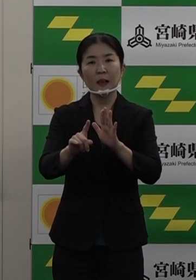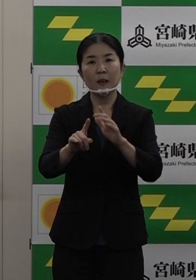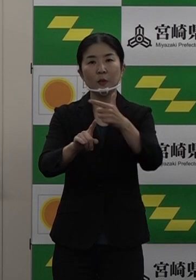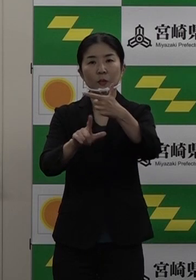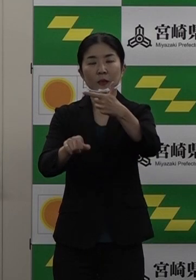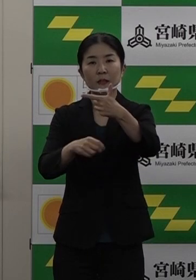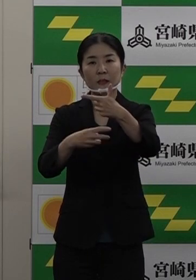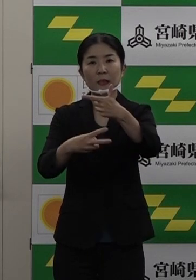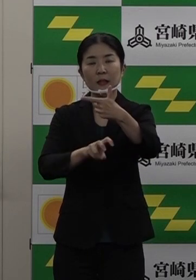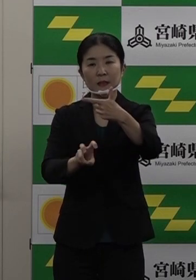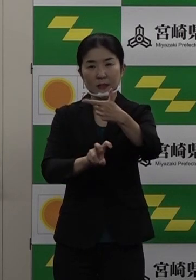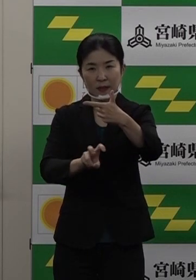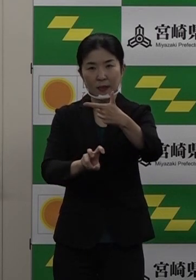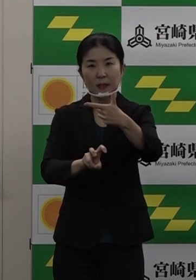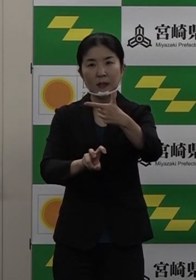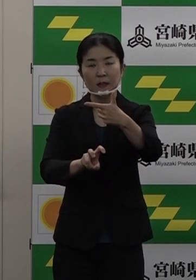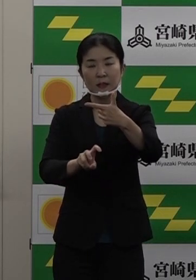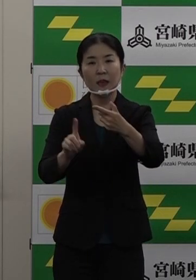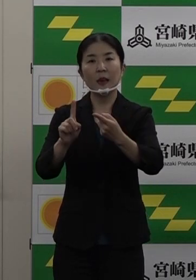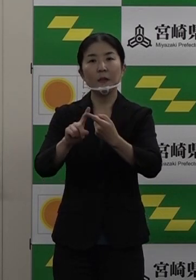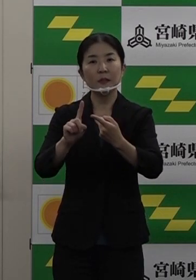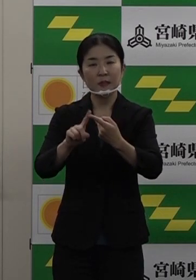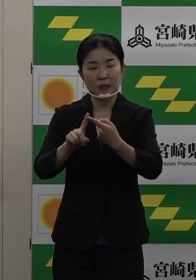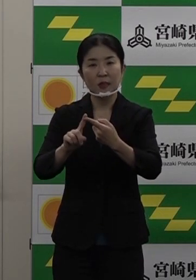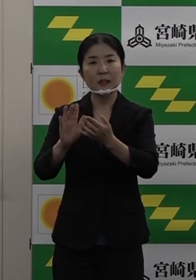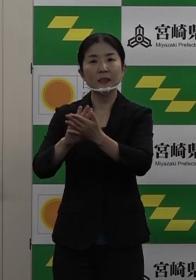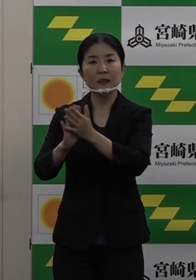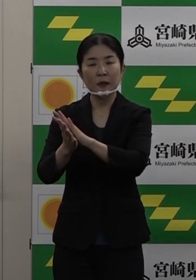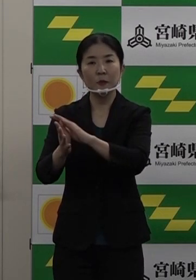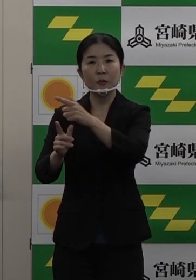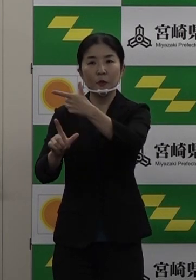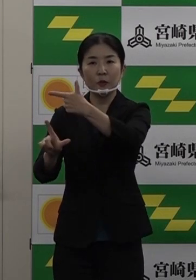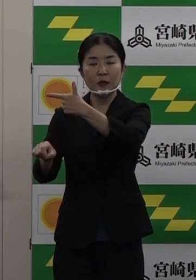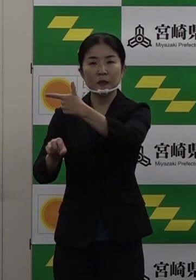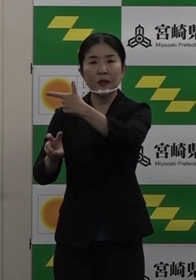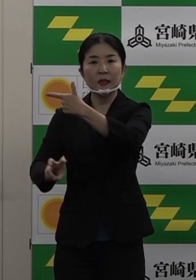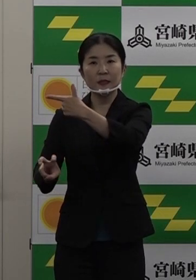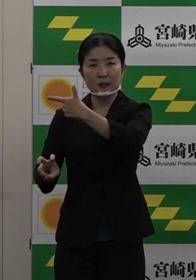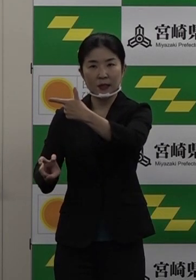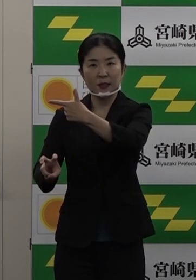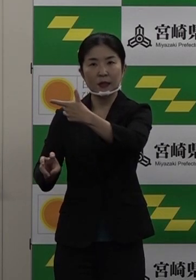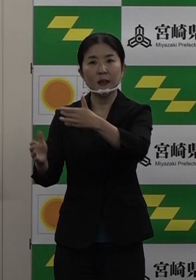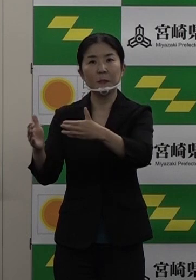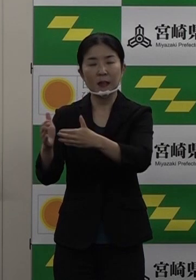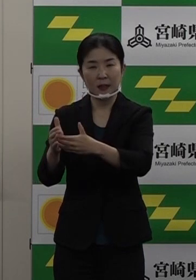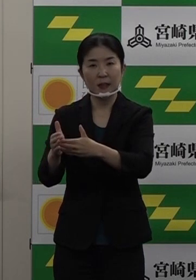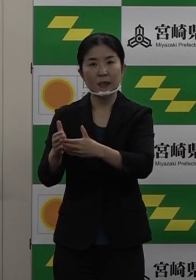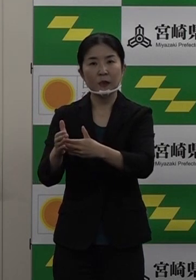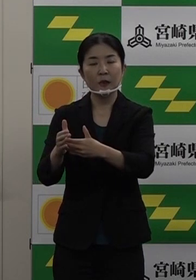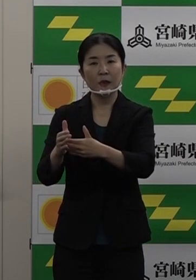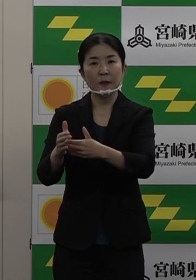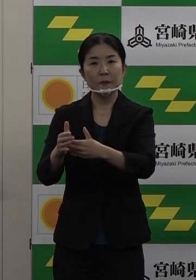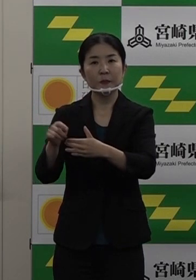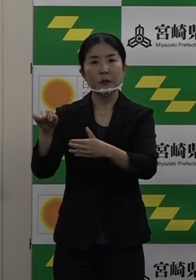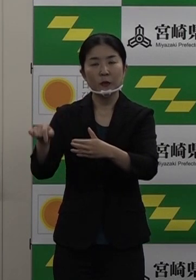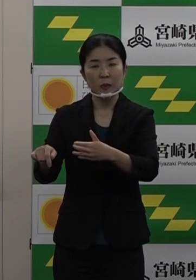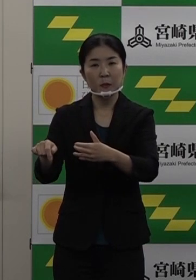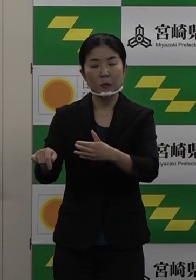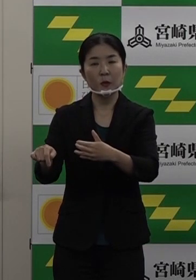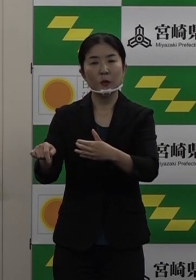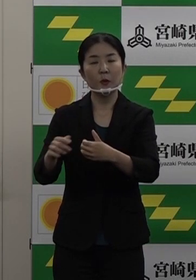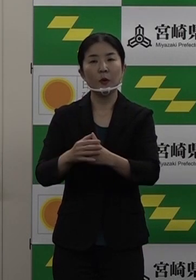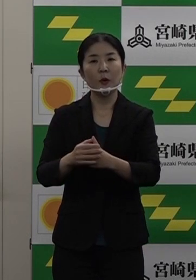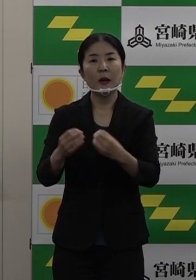目途としているということに合わせての期間設定ということであります。 この手術につきまして、これまでも同様であ